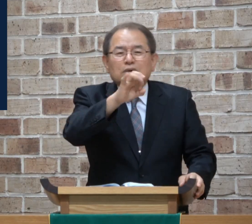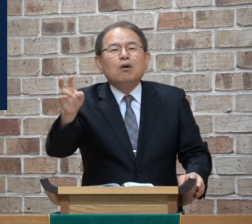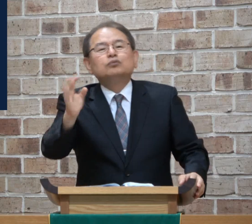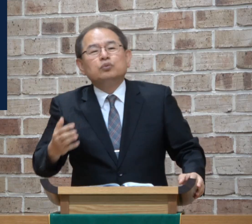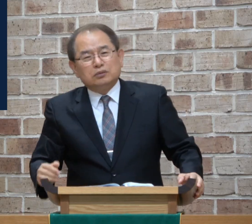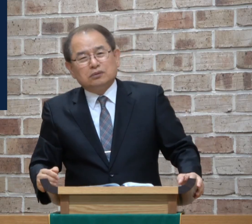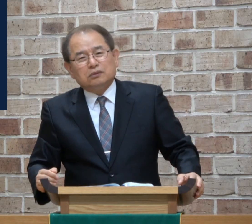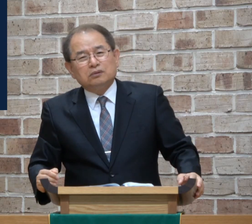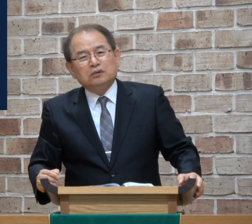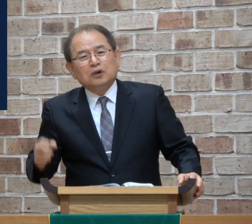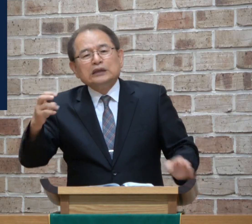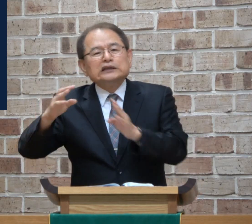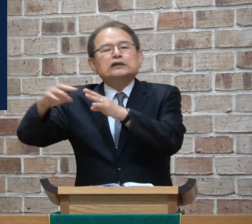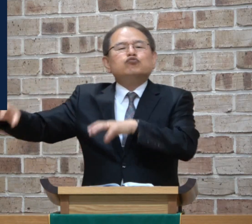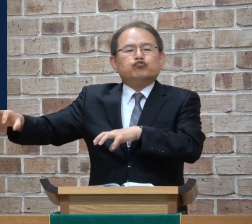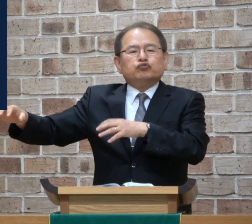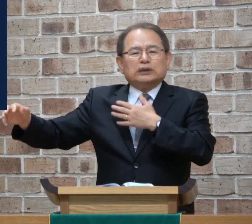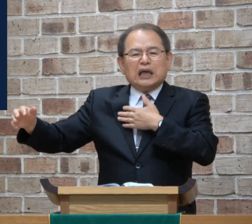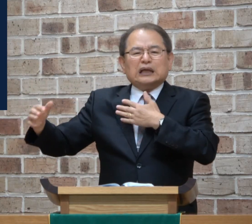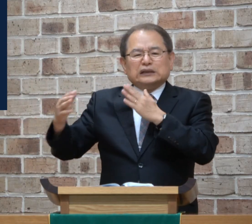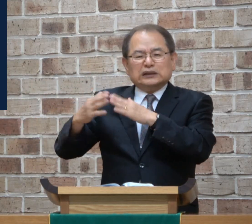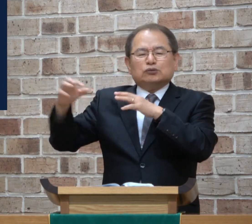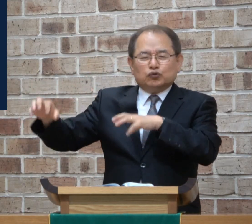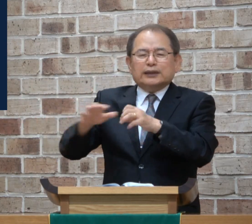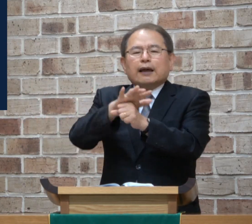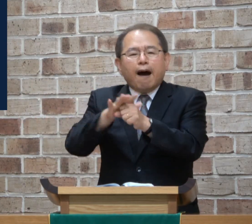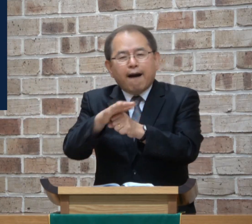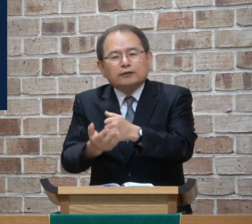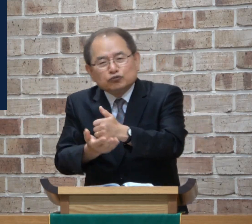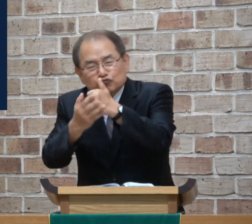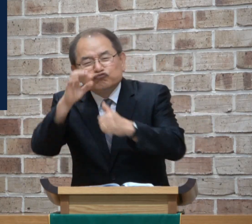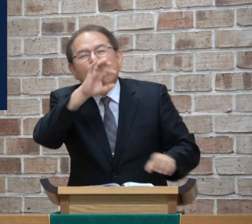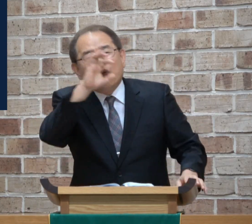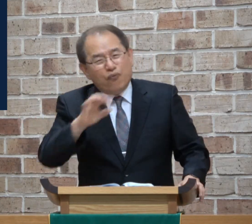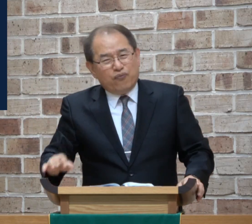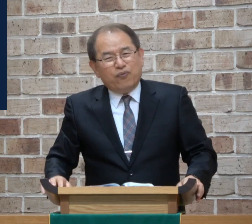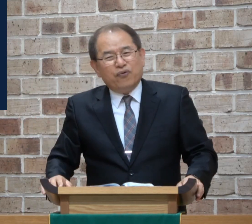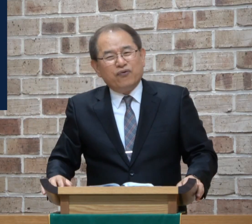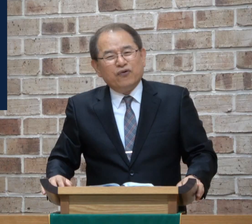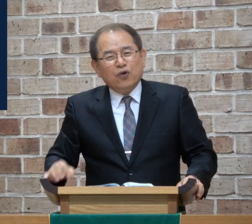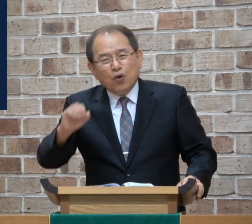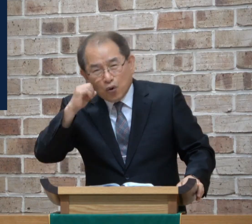그 모든 봉사해야 될 것들에 대해서 훈련을 받는 것입니다. 내가 이웃을 섬기는 것도 훈련입니다.